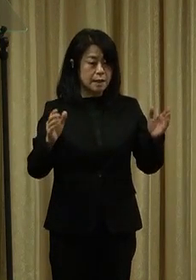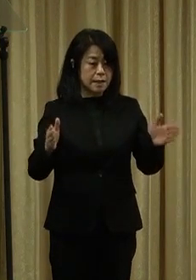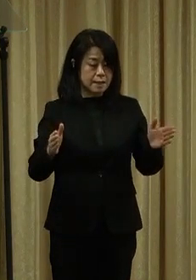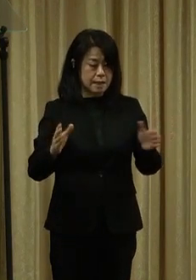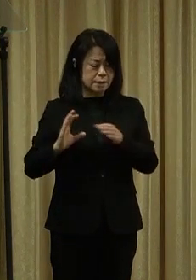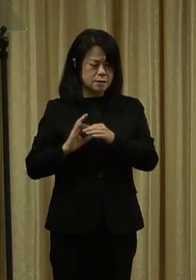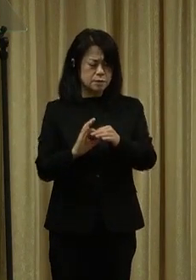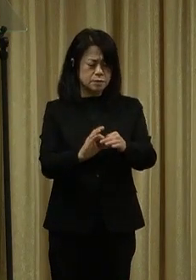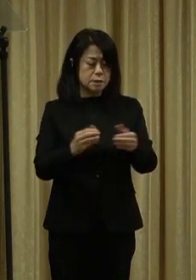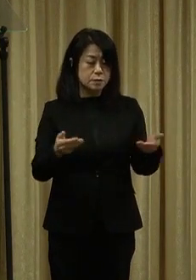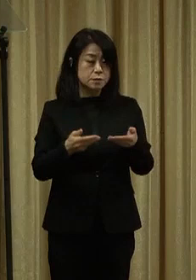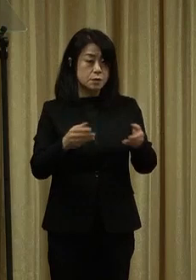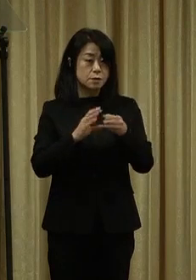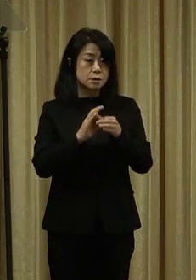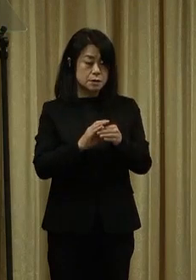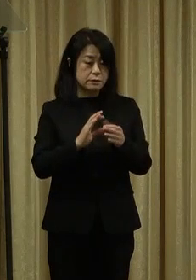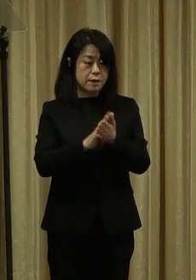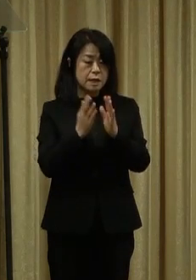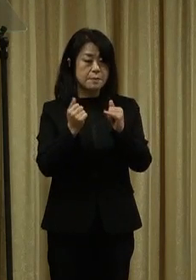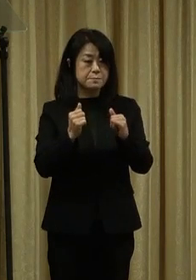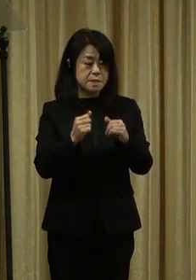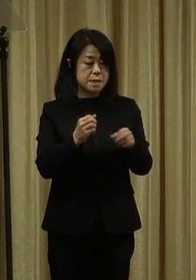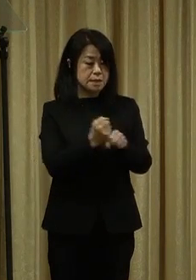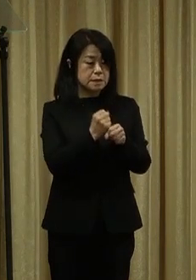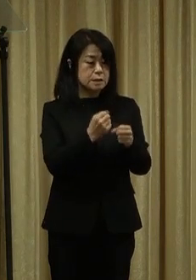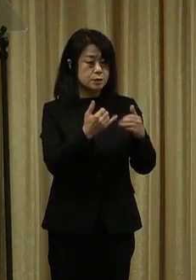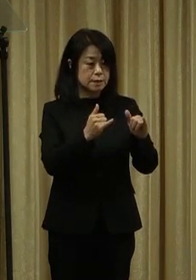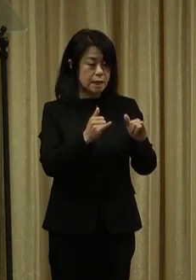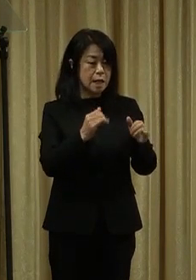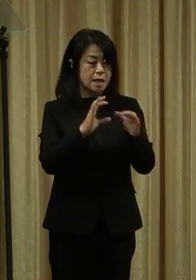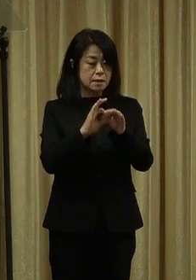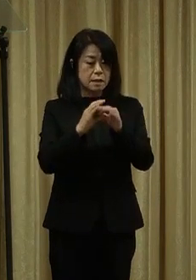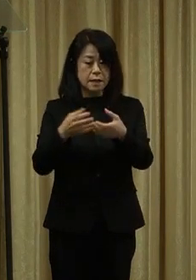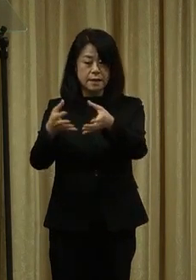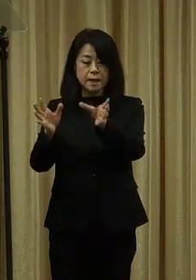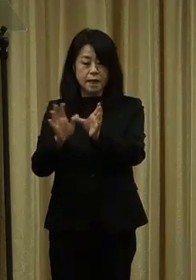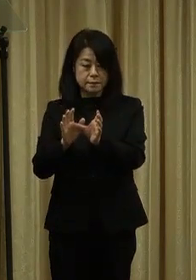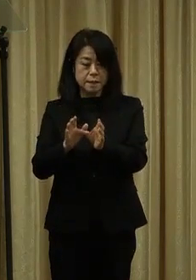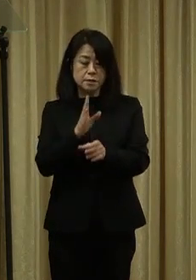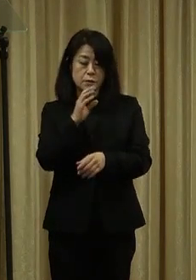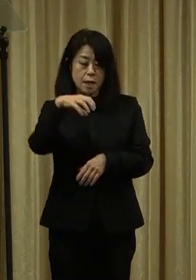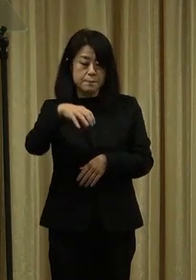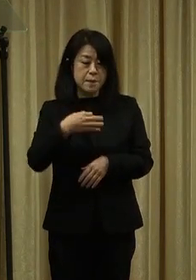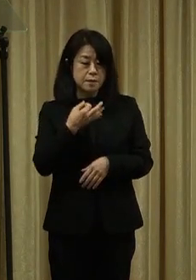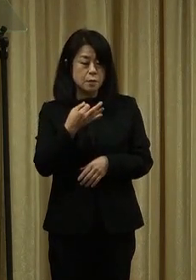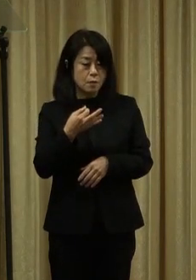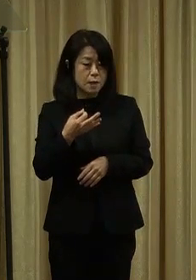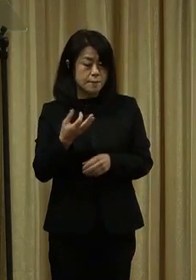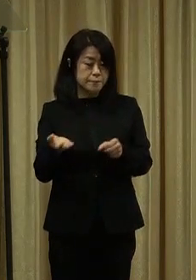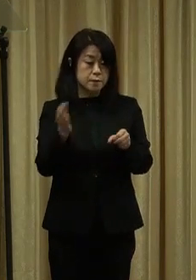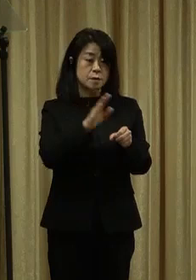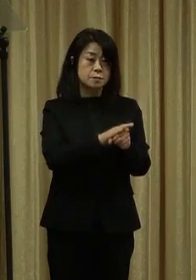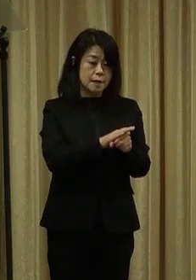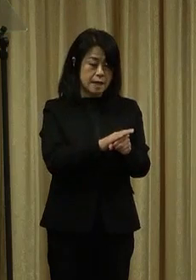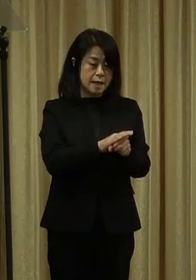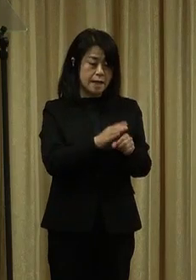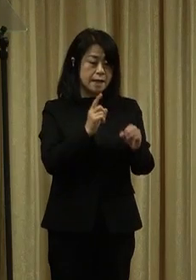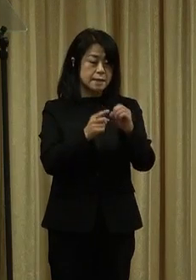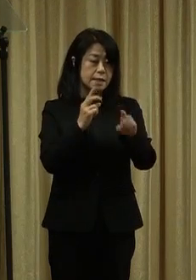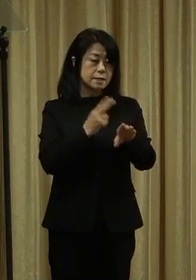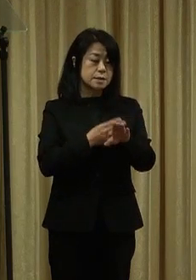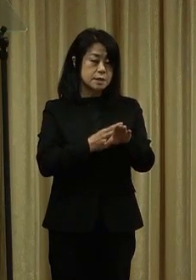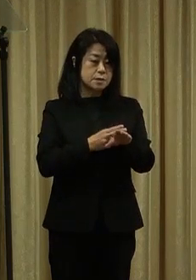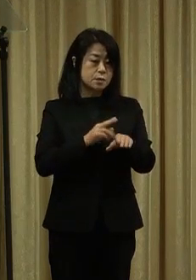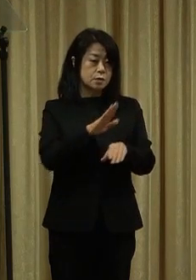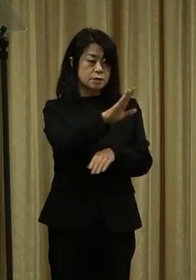継続している事業については県民や事業者関係団体などの現場の声に加えデジタル技術の進